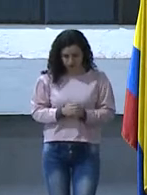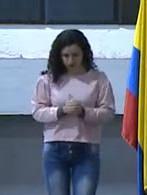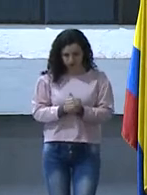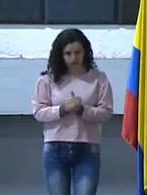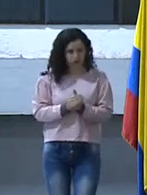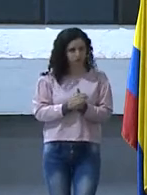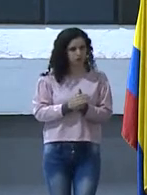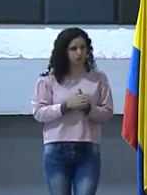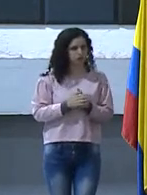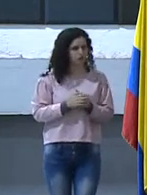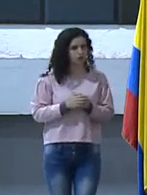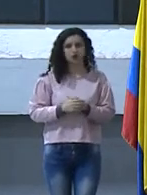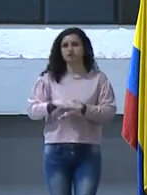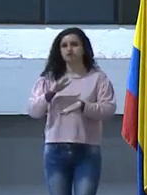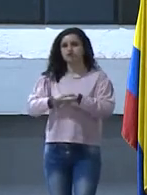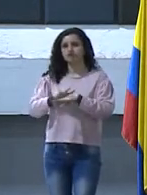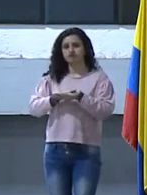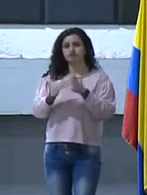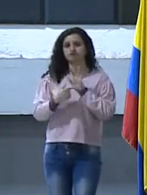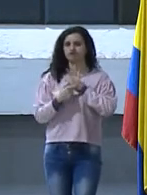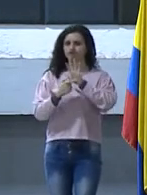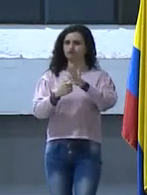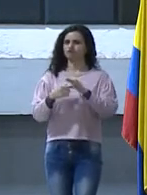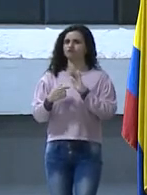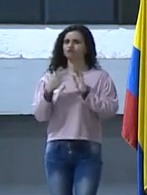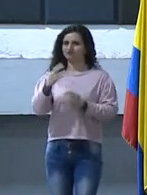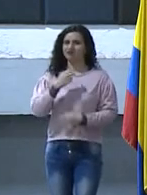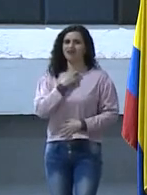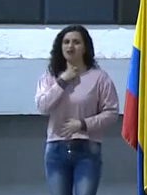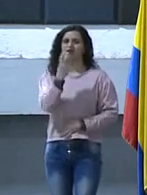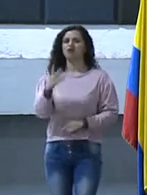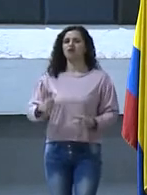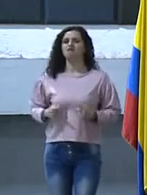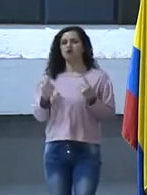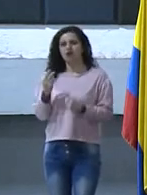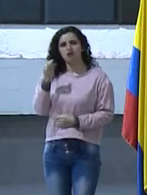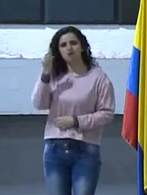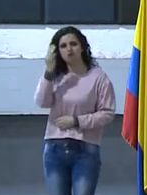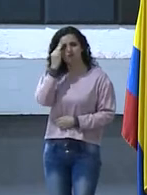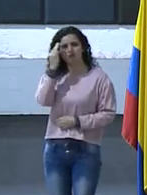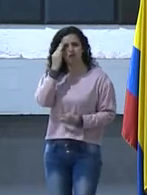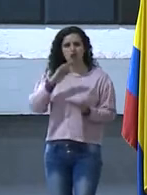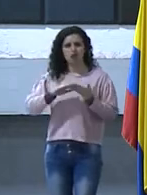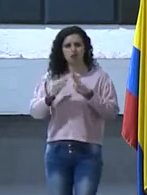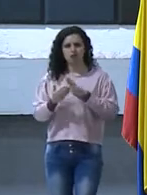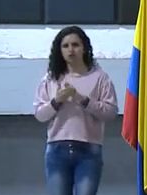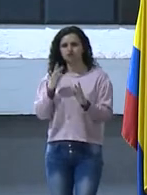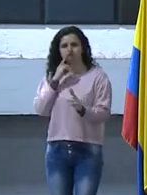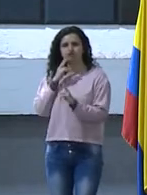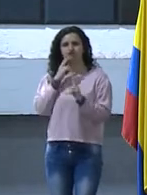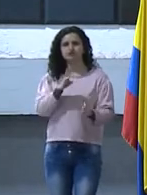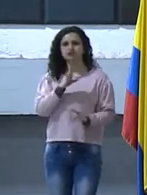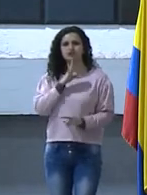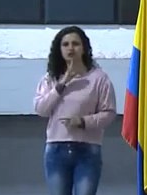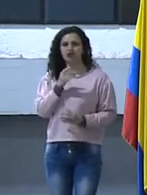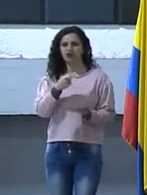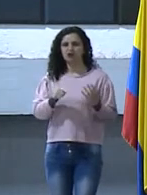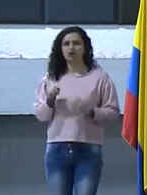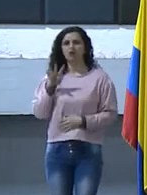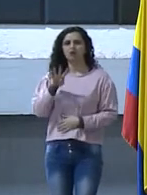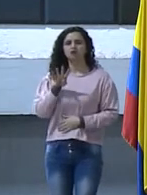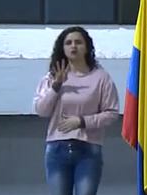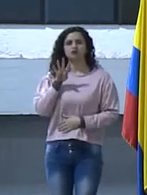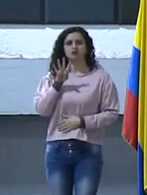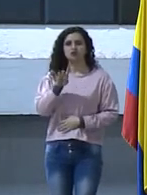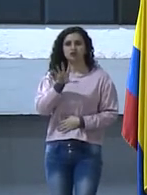proclama por la vida la memoria y la paz en homenaje a 456